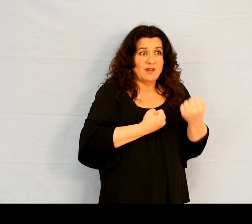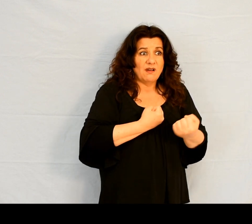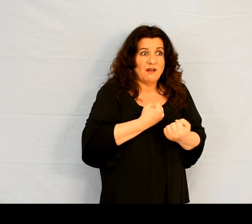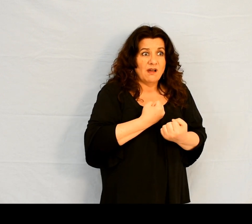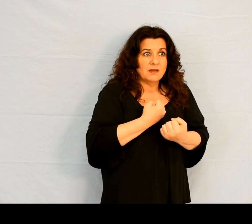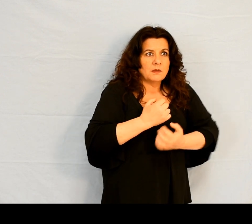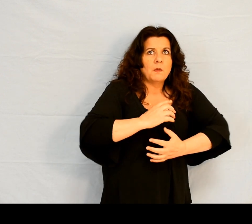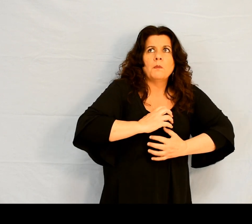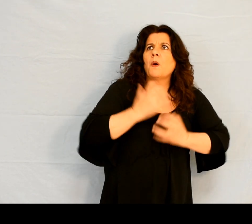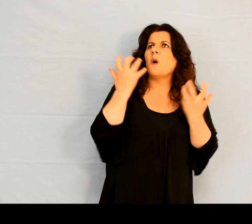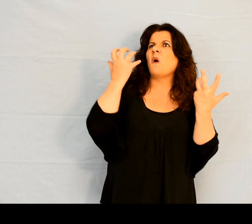pas.